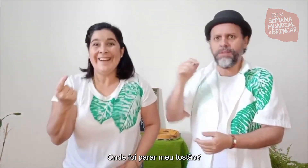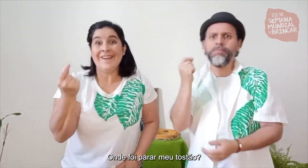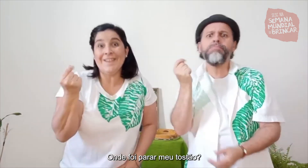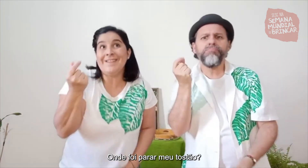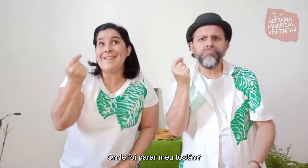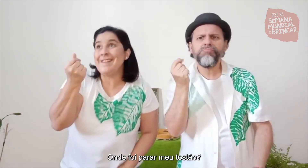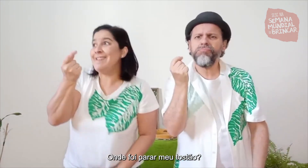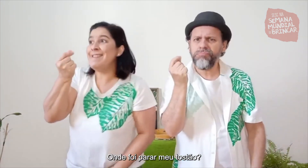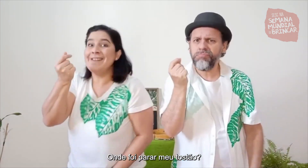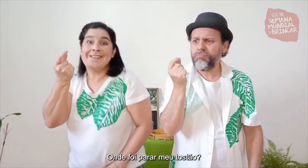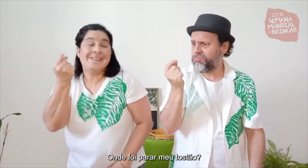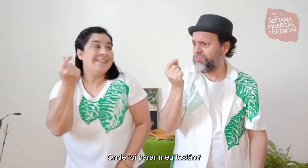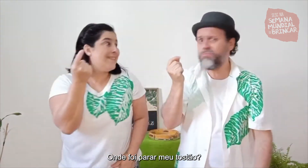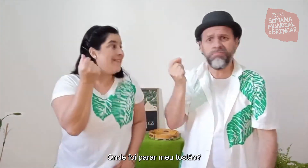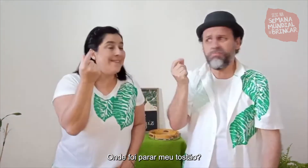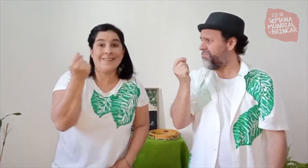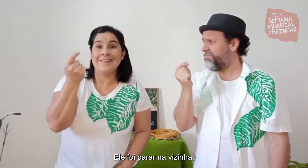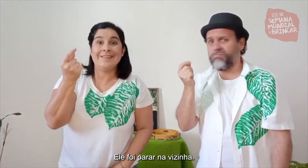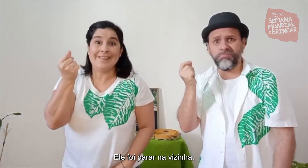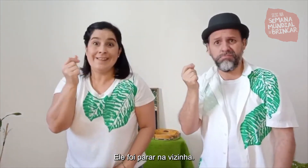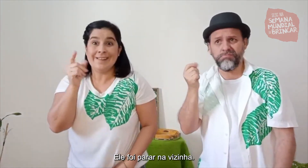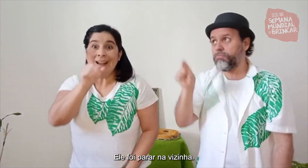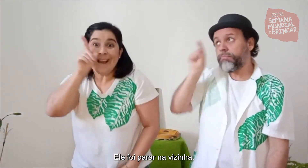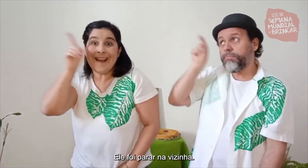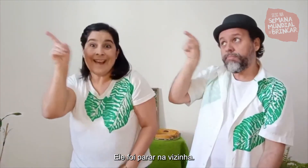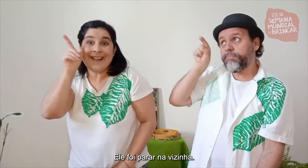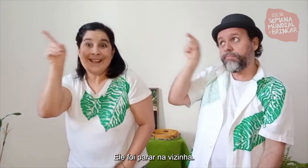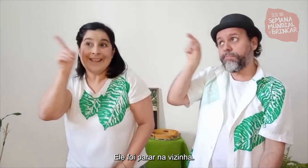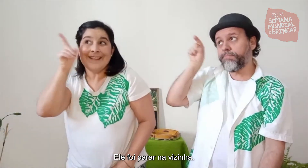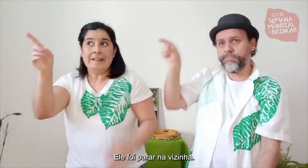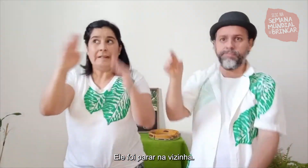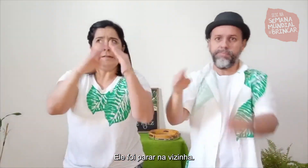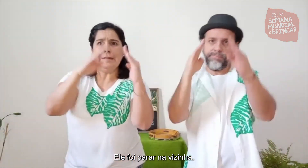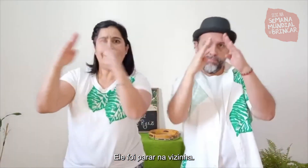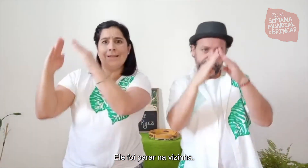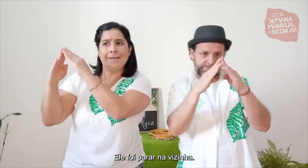Onde foi para meu tostão? Ele foi para na vizinha.